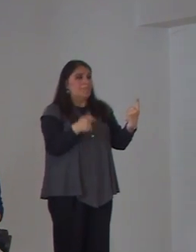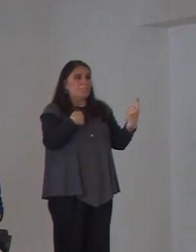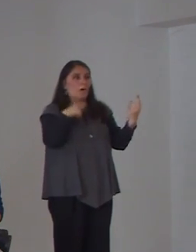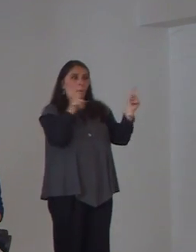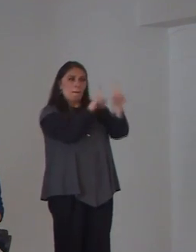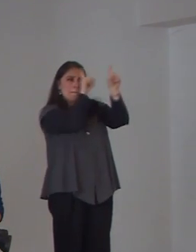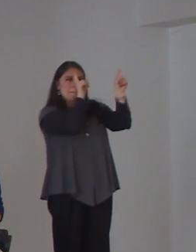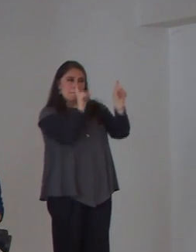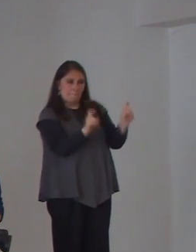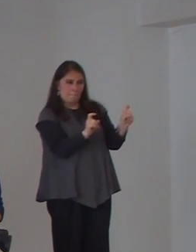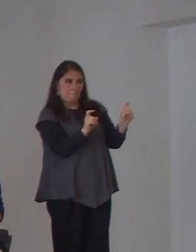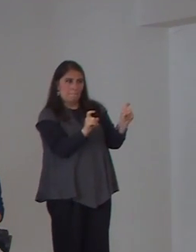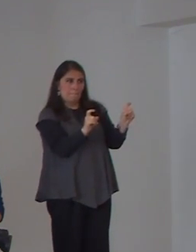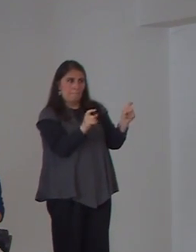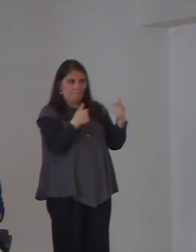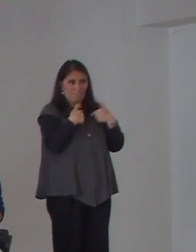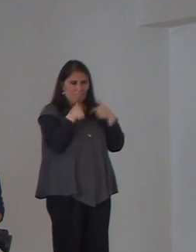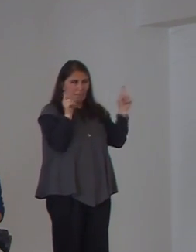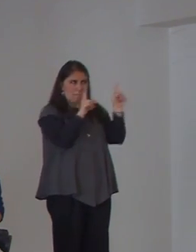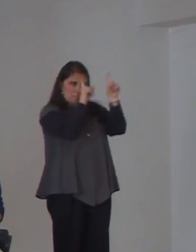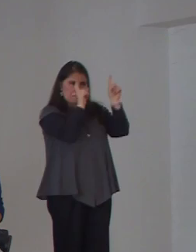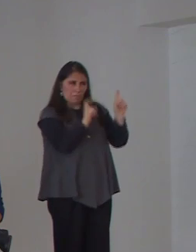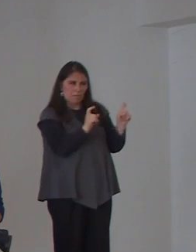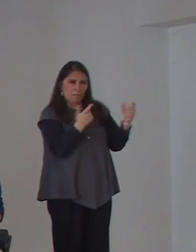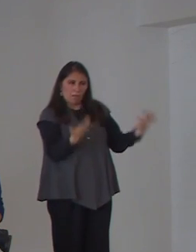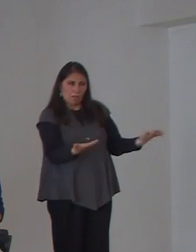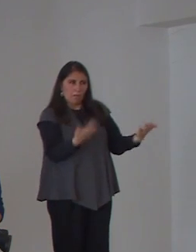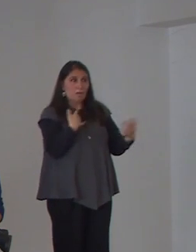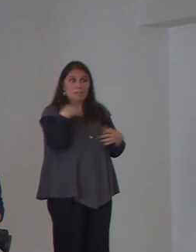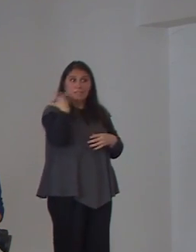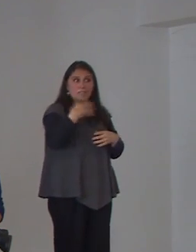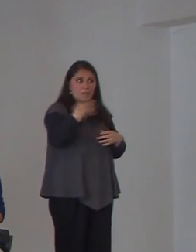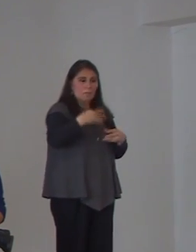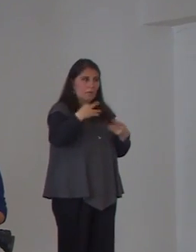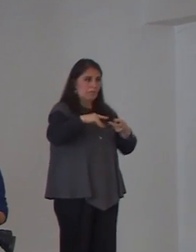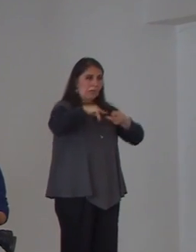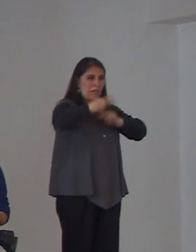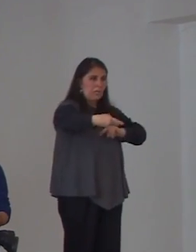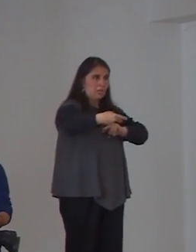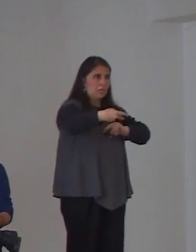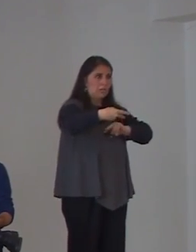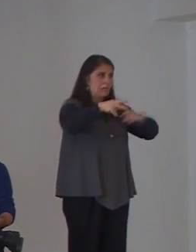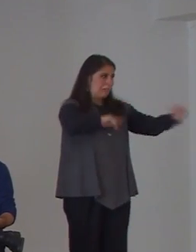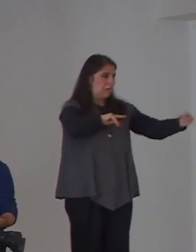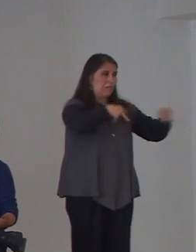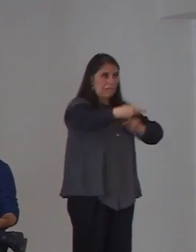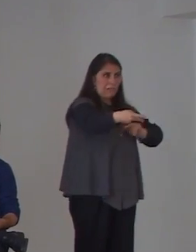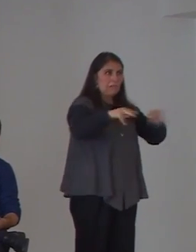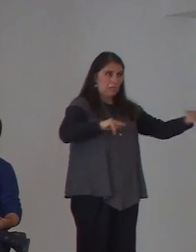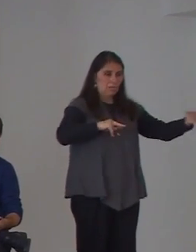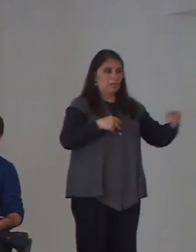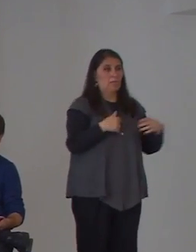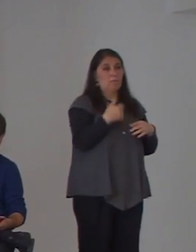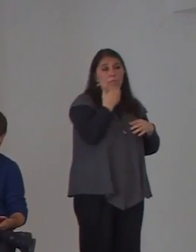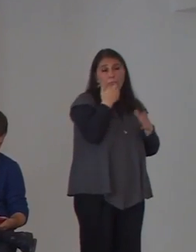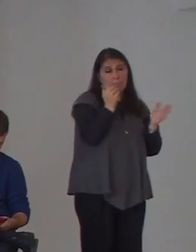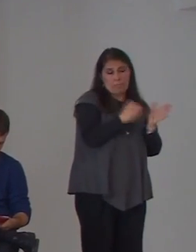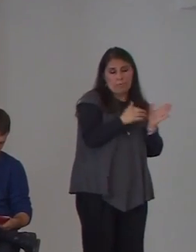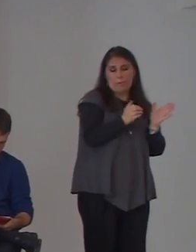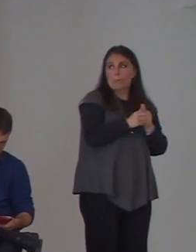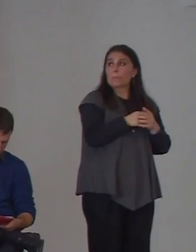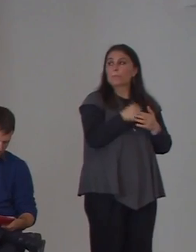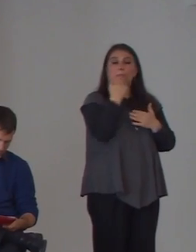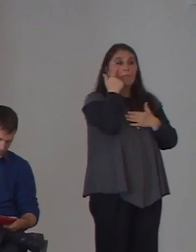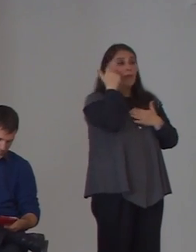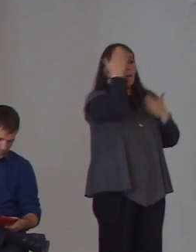la contravía que uno ve con frecuencia. Porque, por ejemplo, en el análisis que